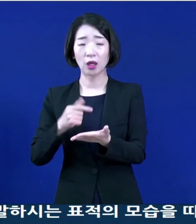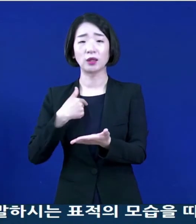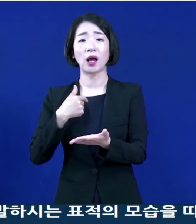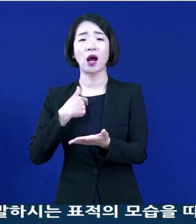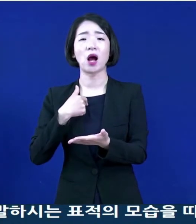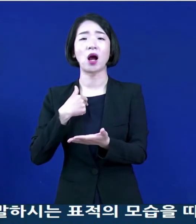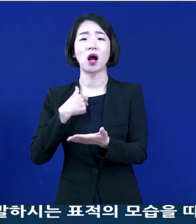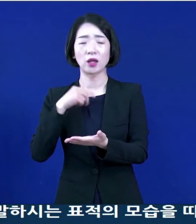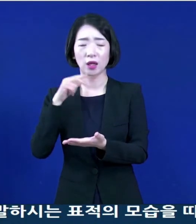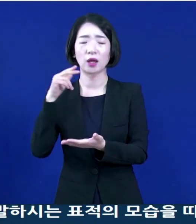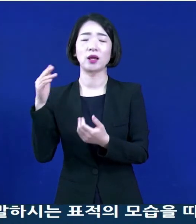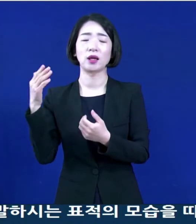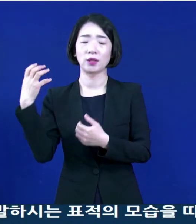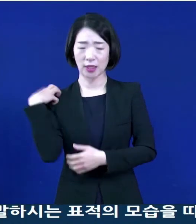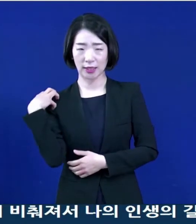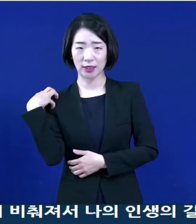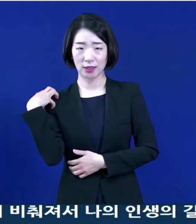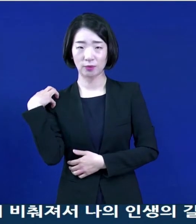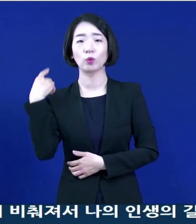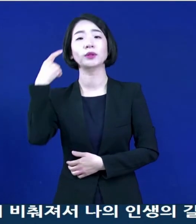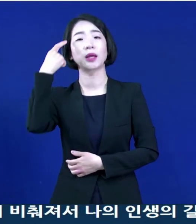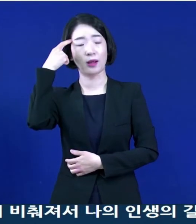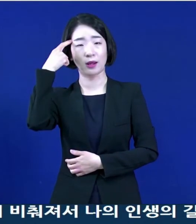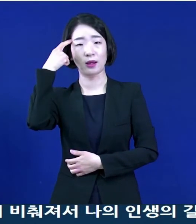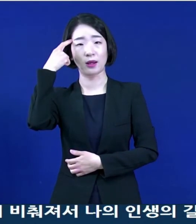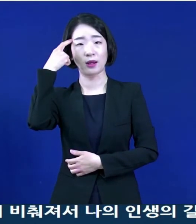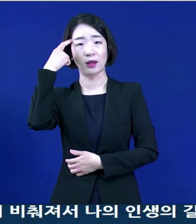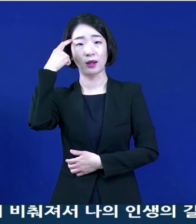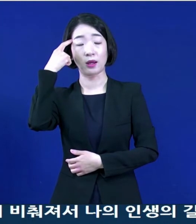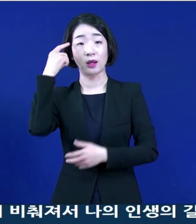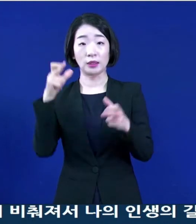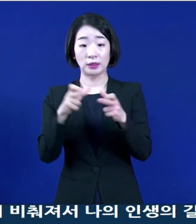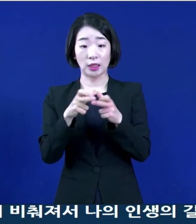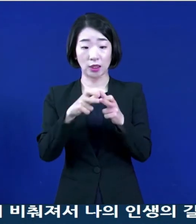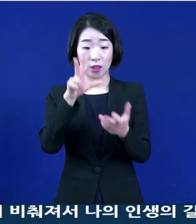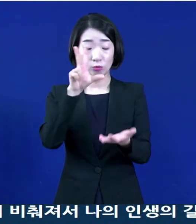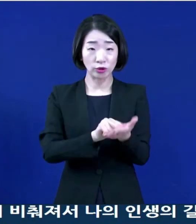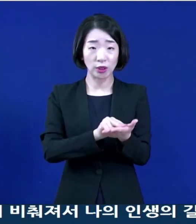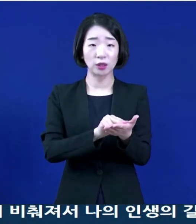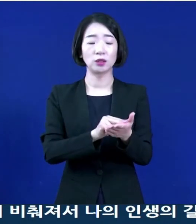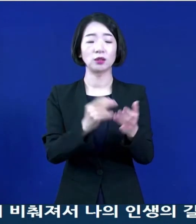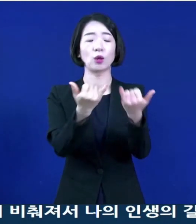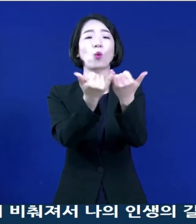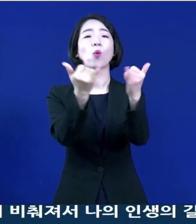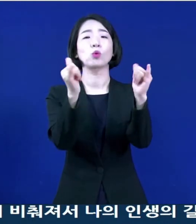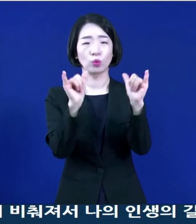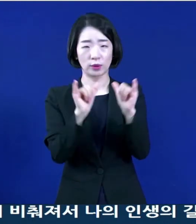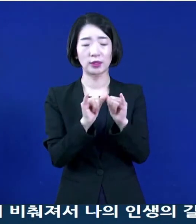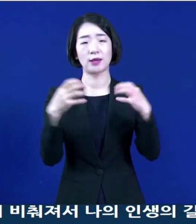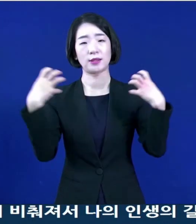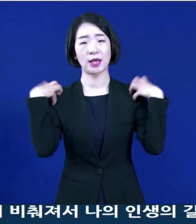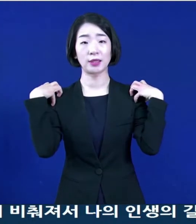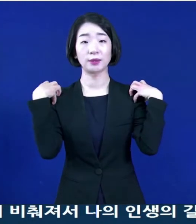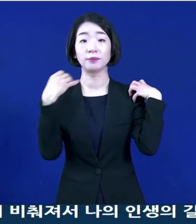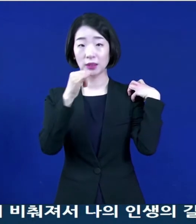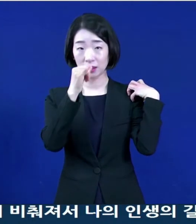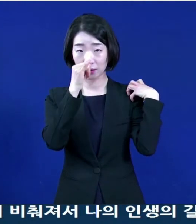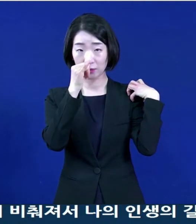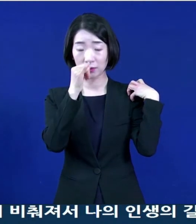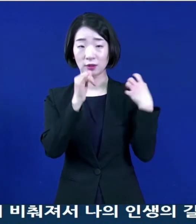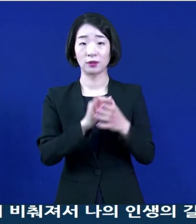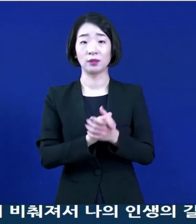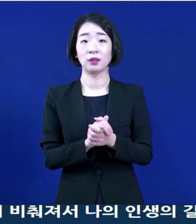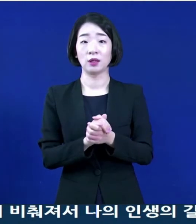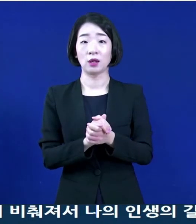겁니다. 나의 책임으로 본다는 겁니다. 여러분, 장애의 문제는 분명히 공동체적 책임이 있습니다. 사실 성경을 넓게